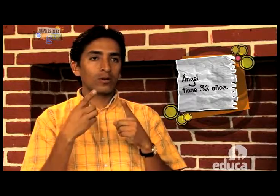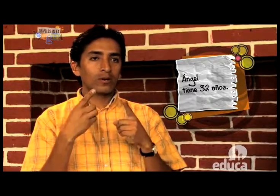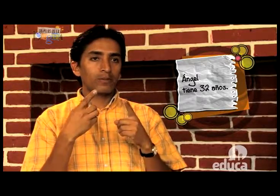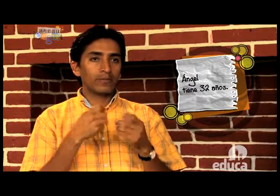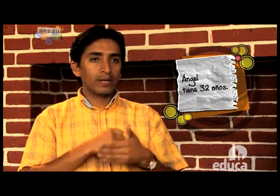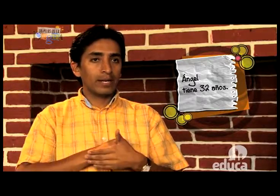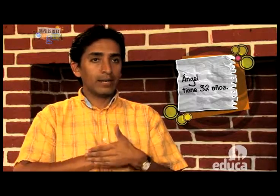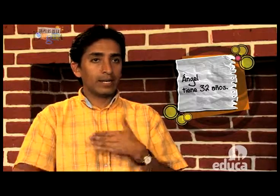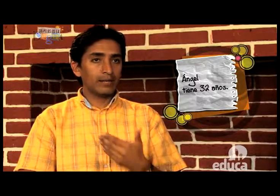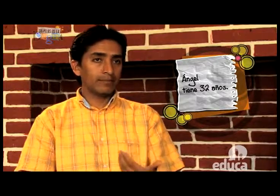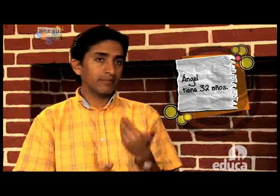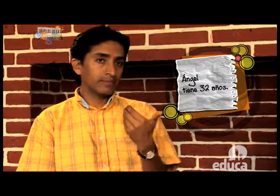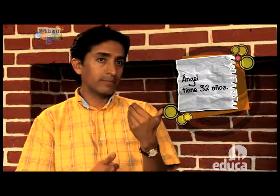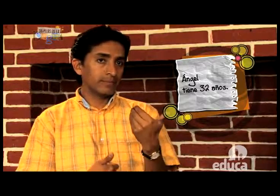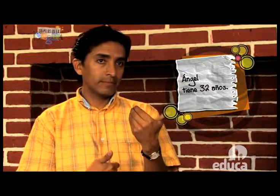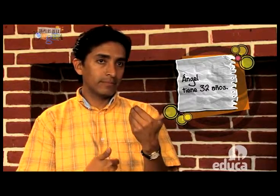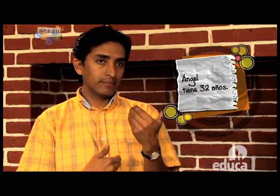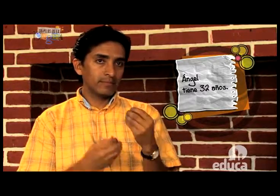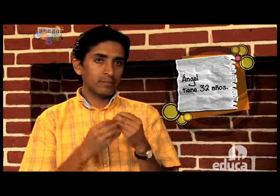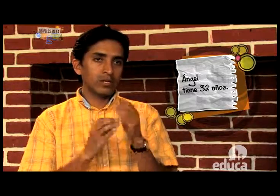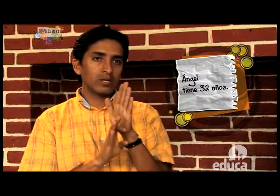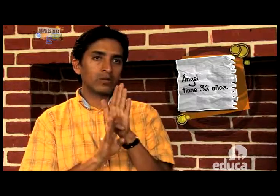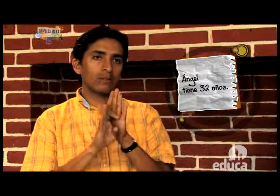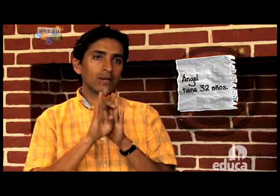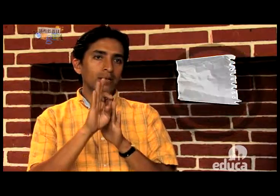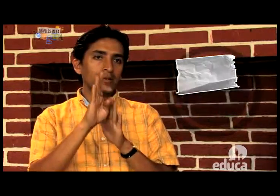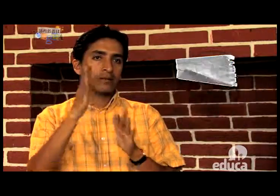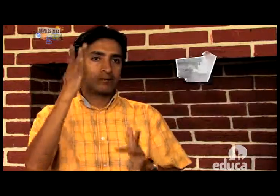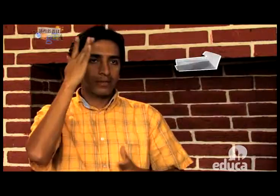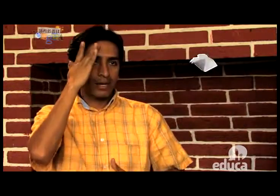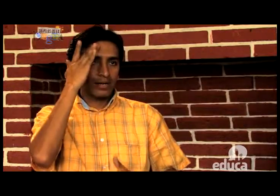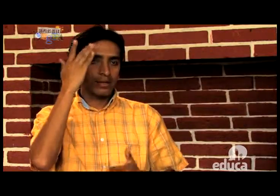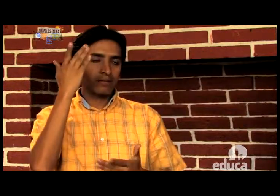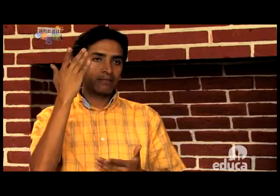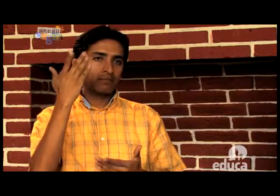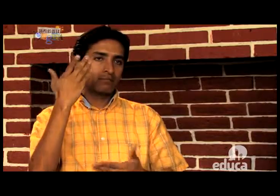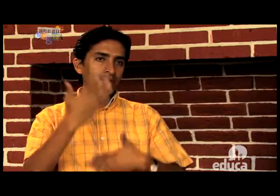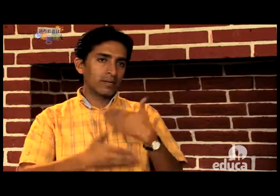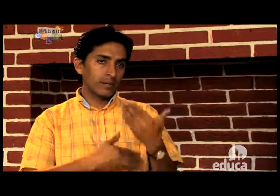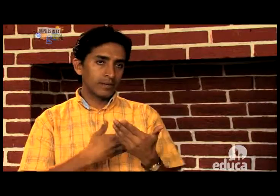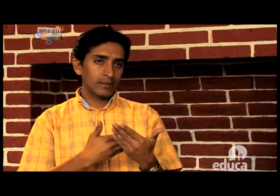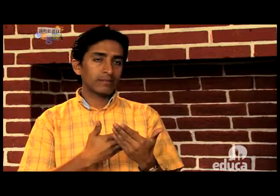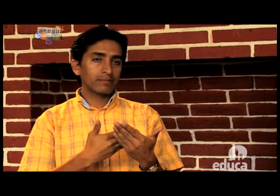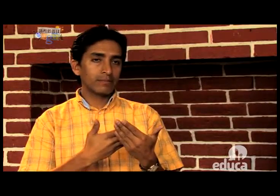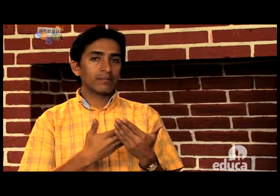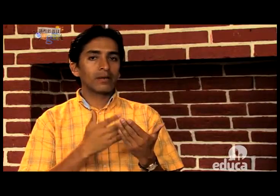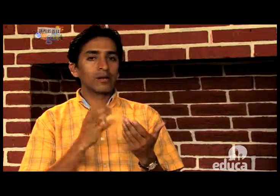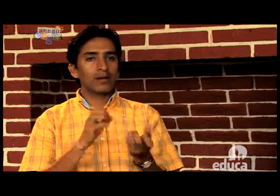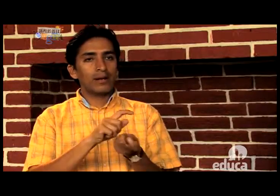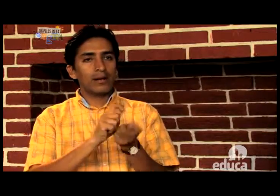Existe la posibilidad de que siendo bebé me haya subido la temperatura, me haya enfermado y por eso perdí la